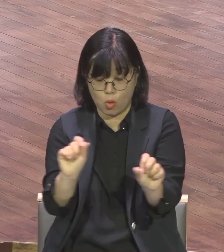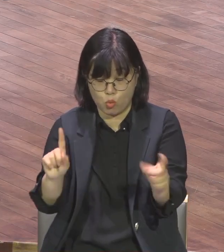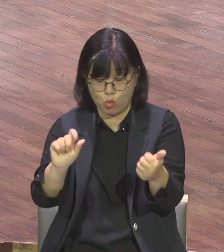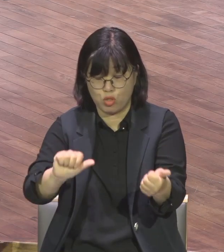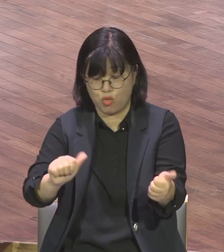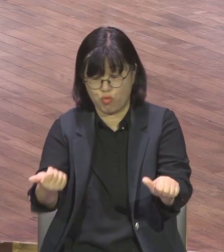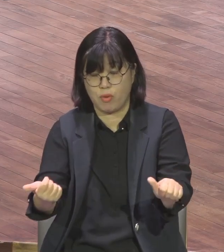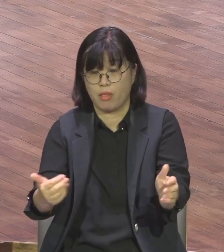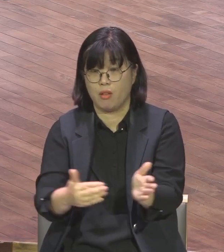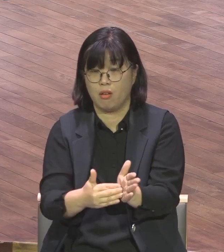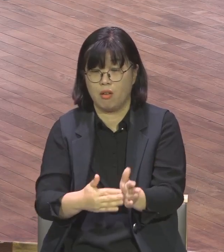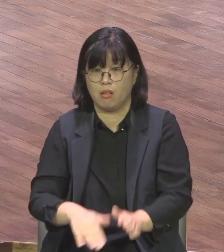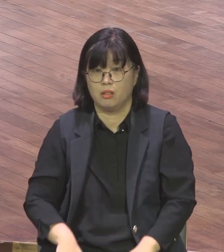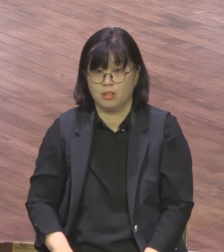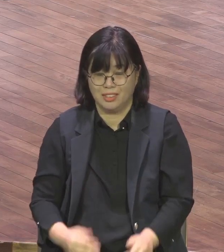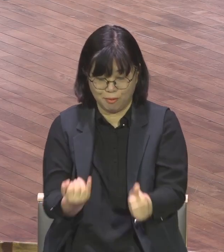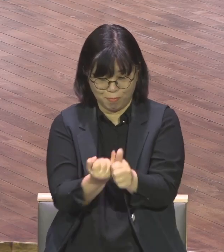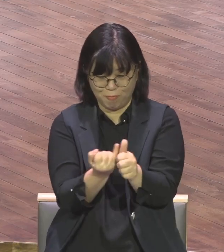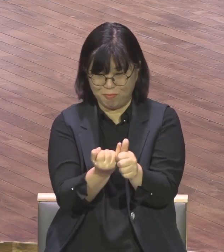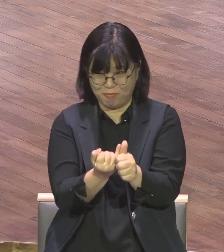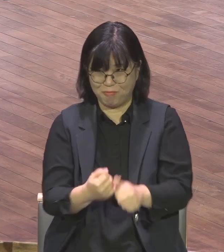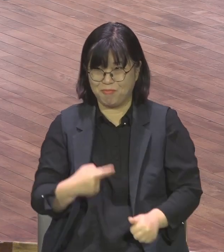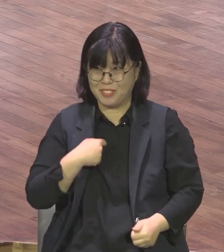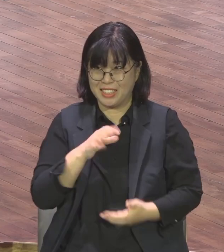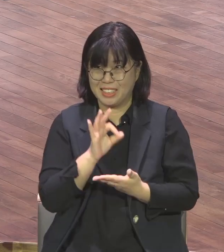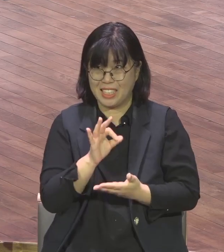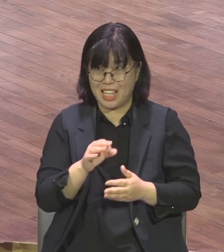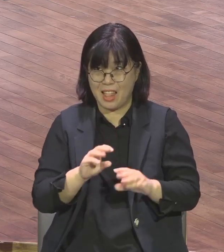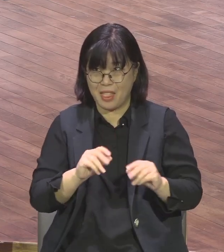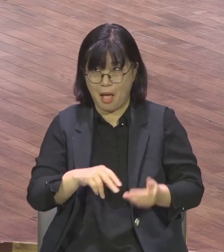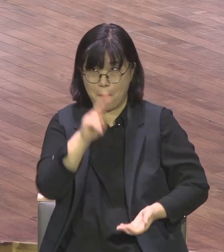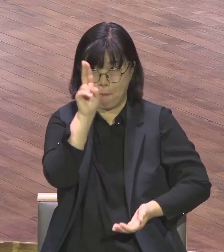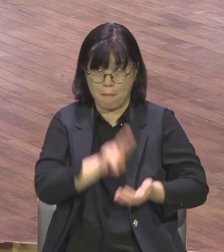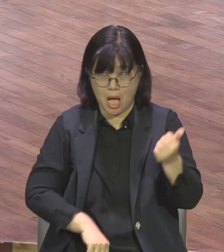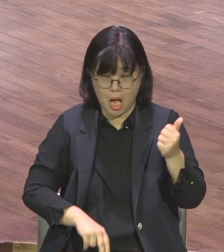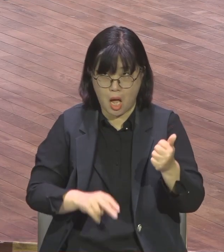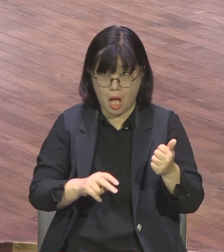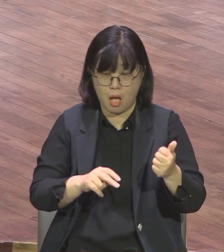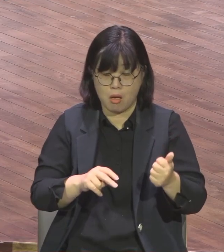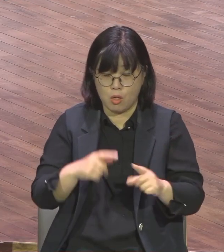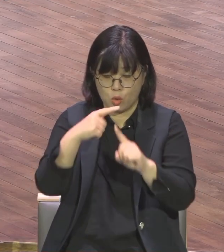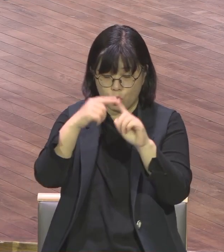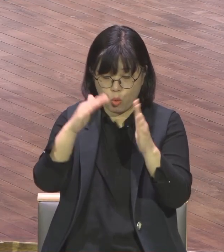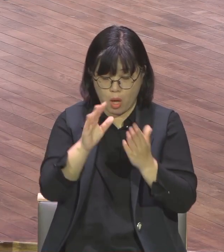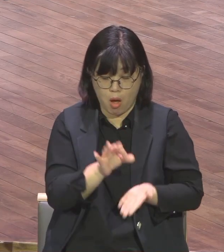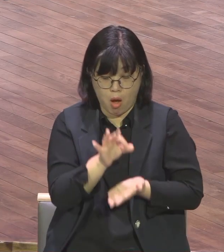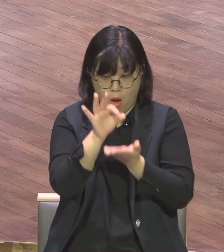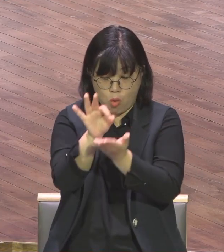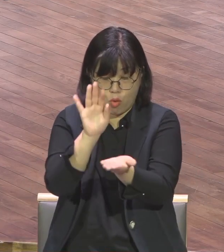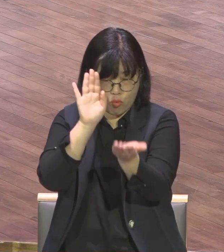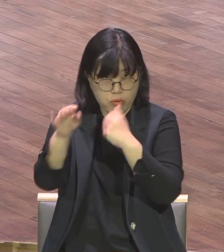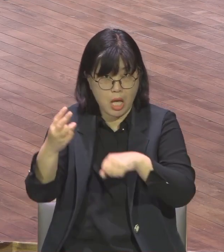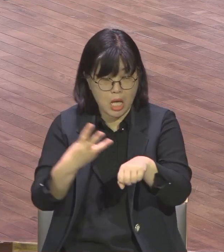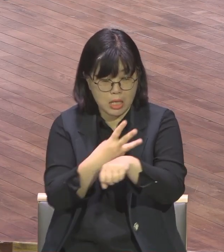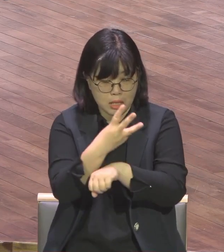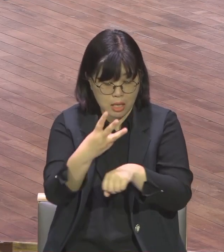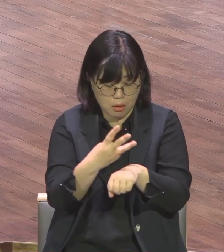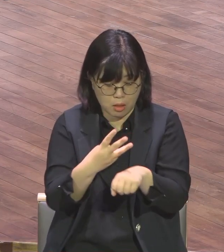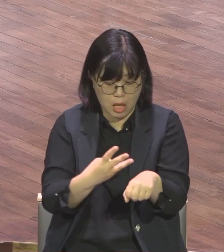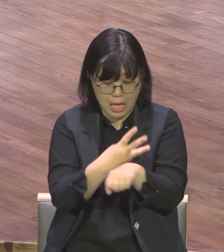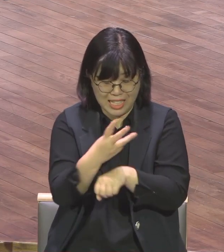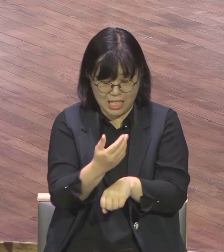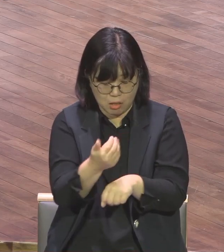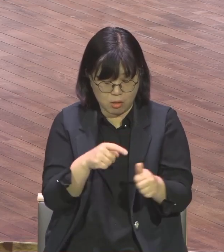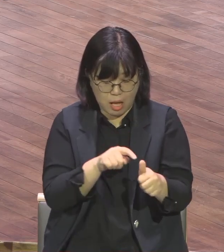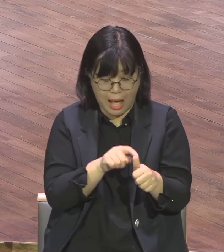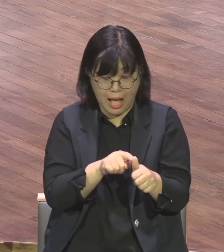자신들의 재산을 팔아가 교회에 드리고 난 후에, 헌금하고 난 후에 갑작스럽게 3시간 간격으로 죽게 되는